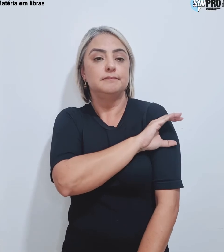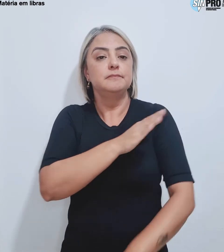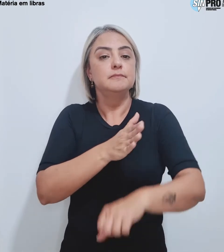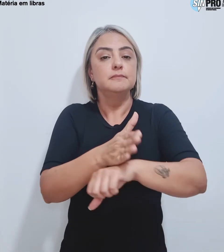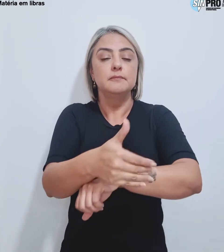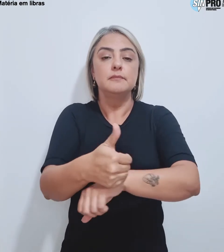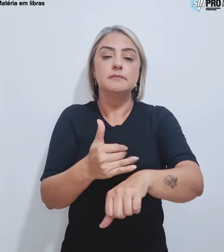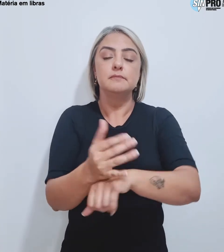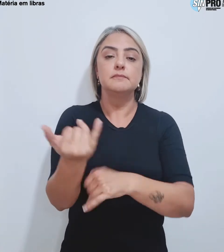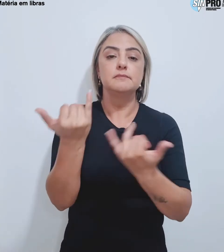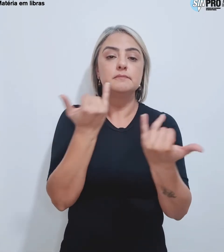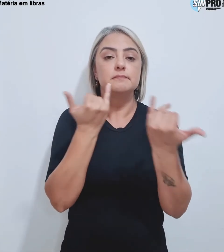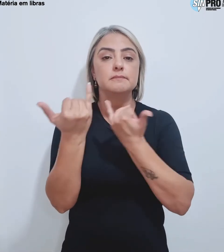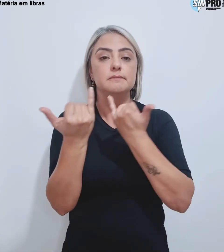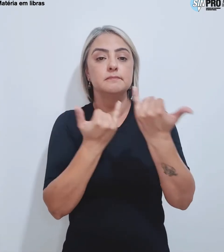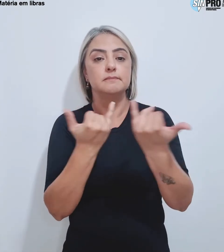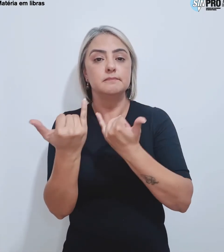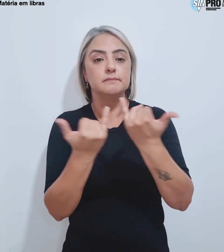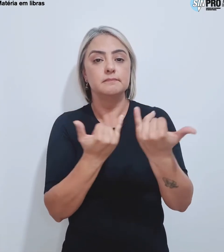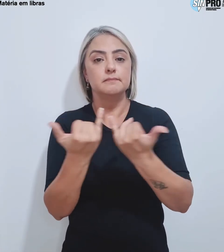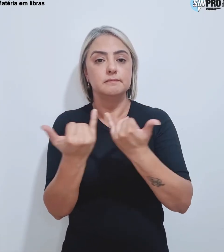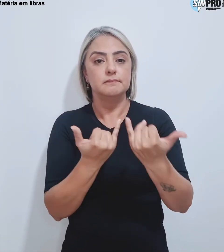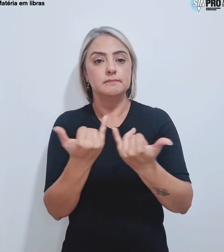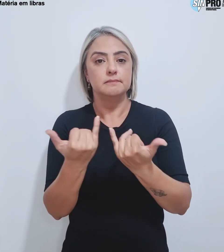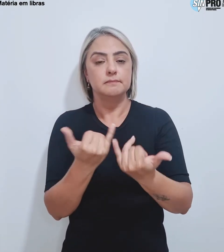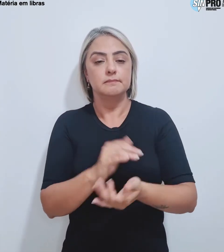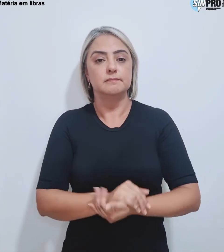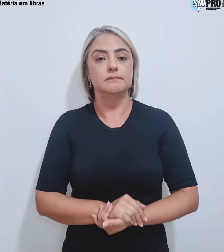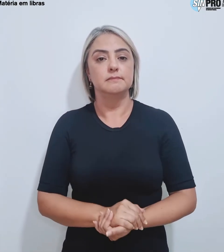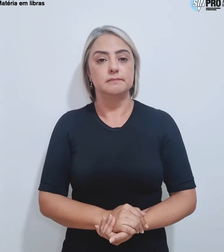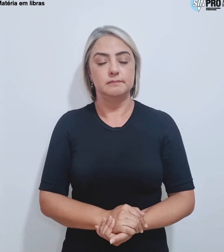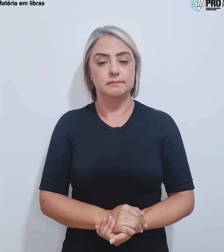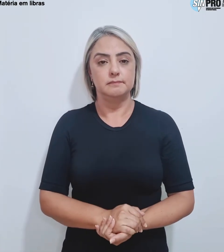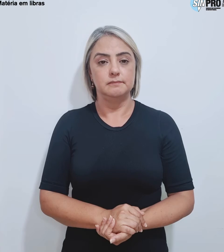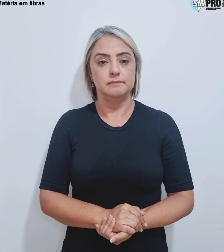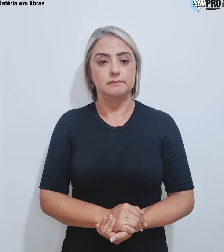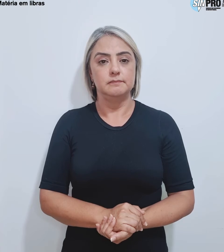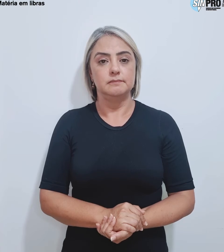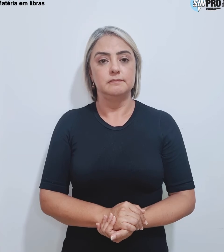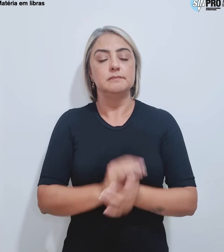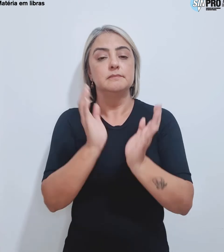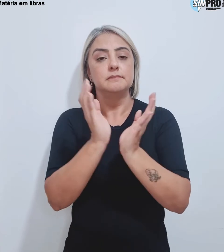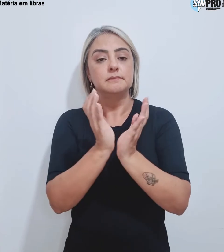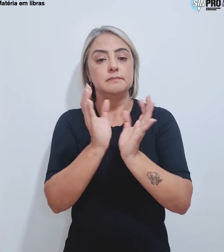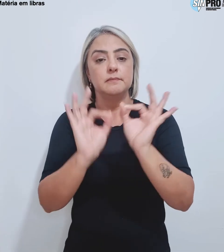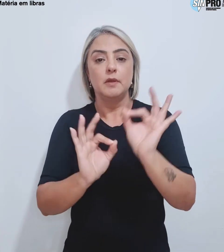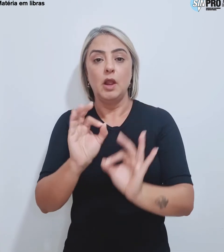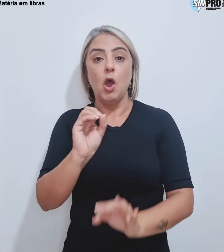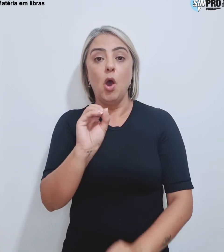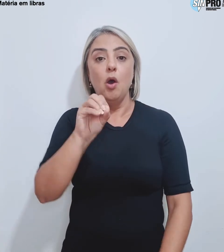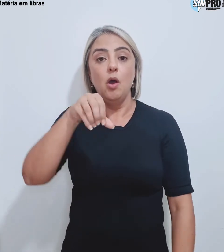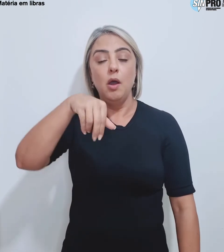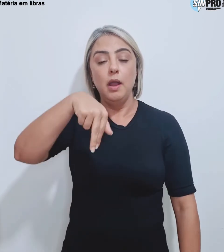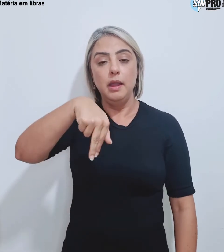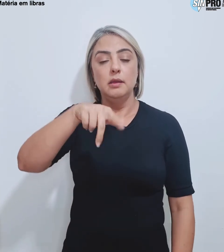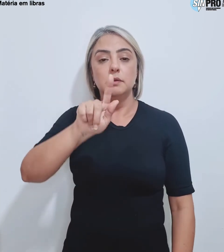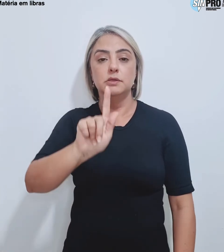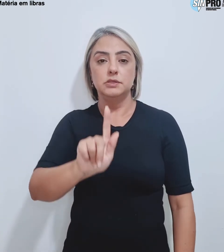equipe de acesso à informação da Artigo 19, organização não